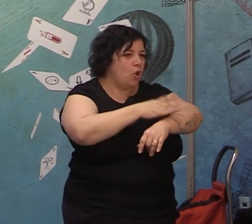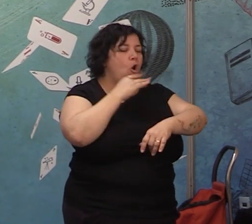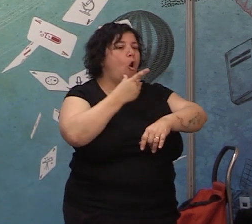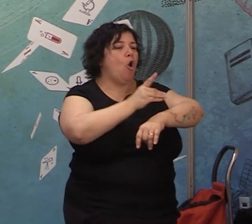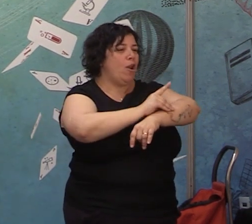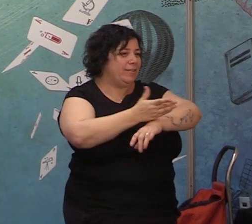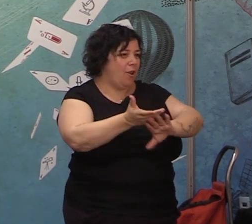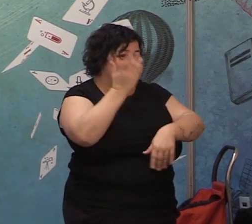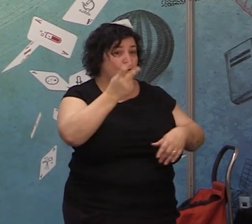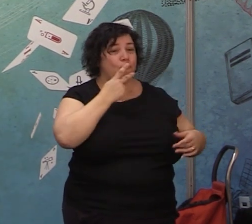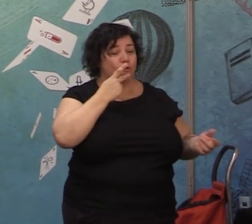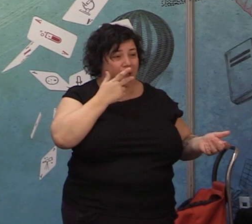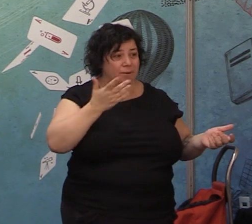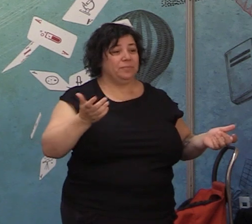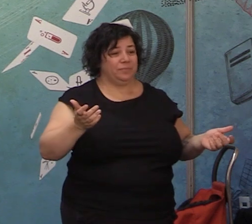alto, fumar.